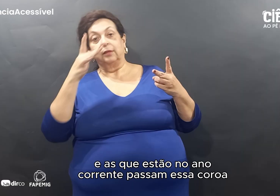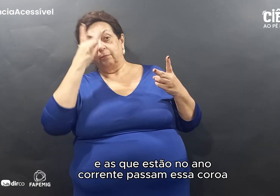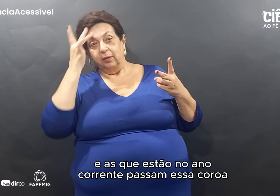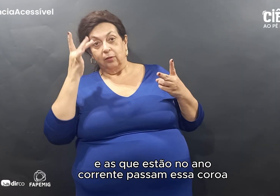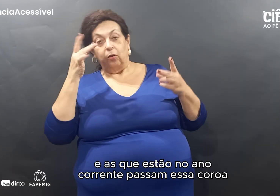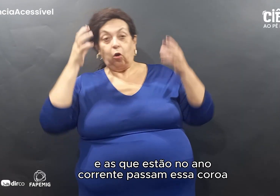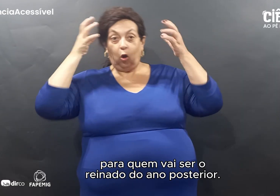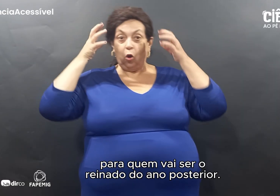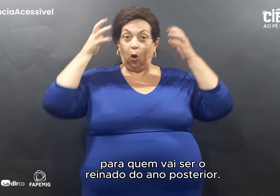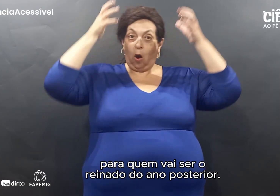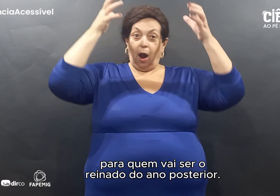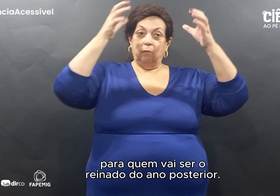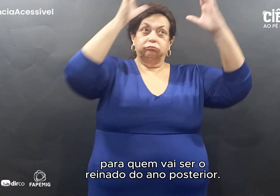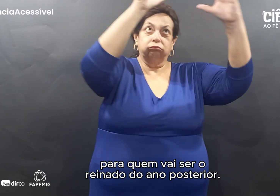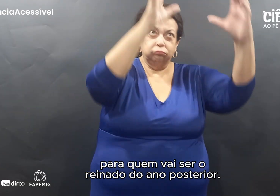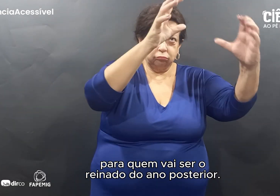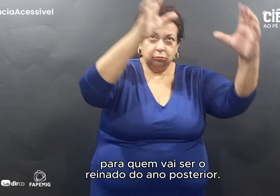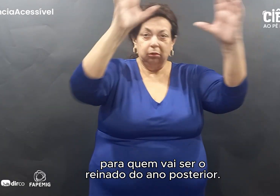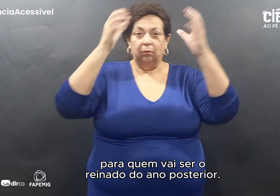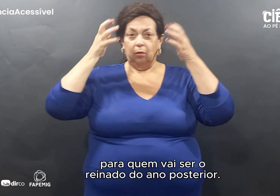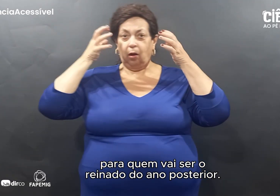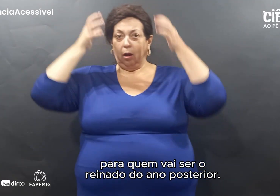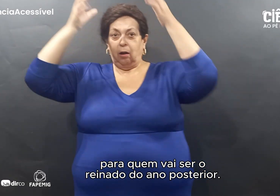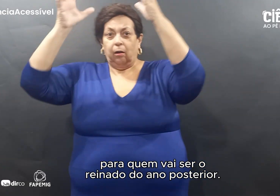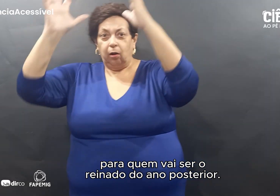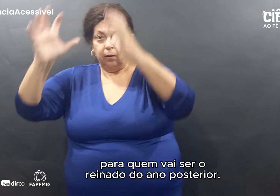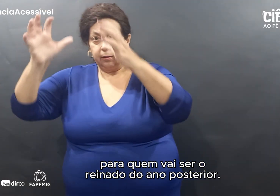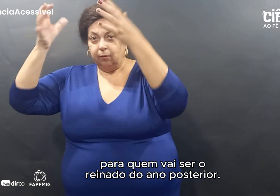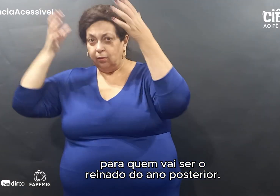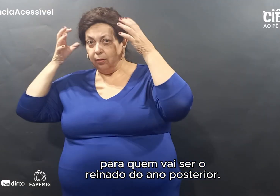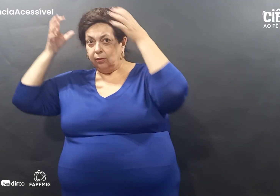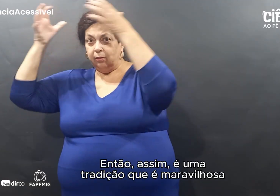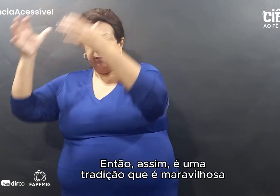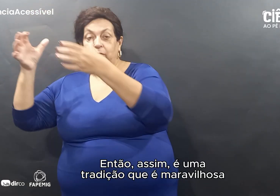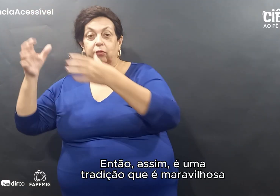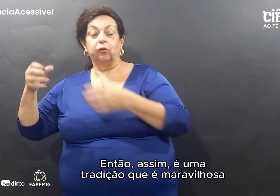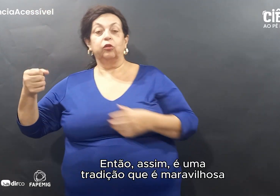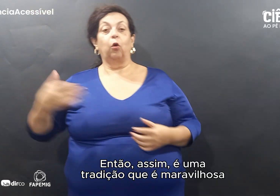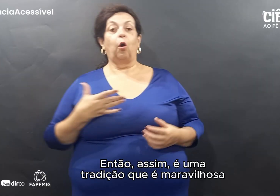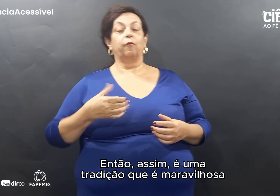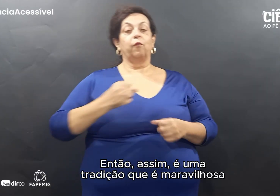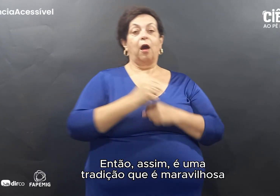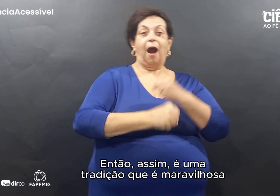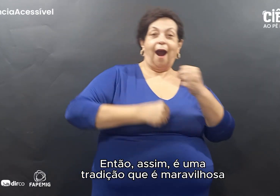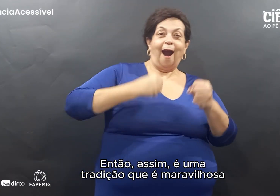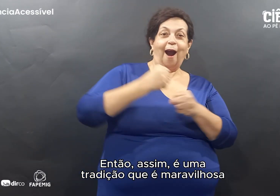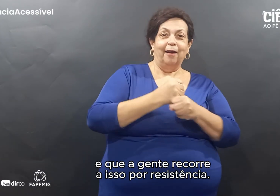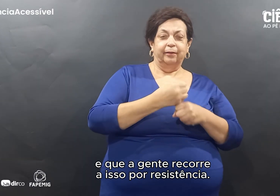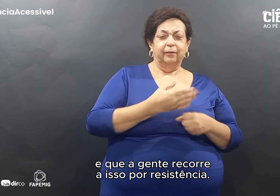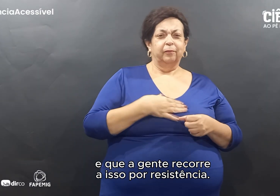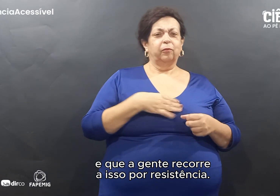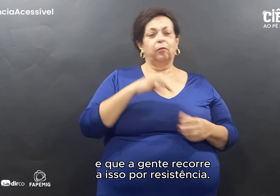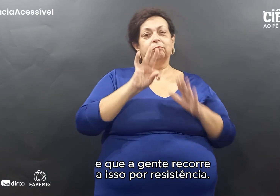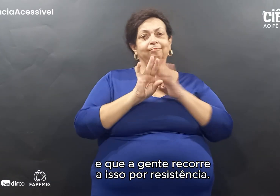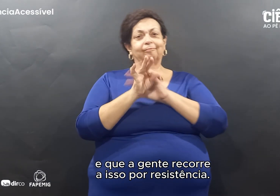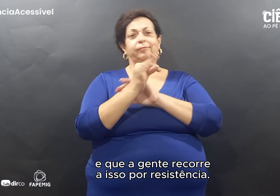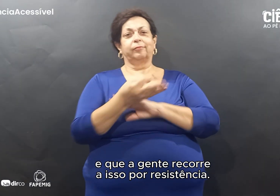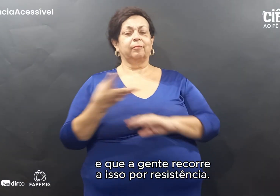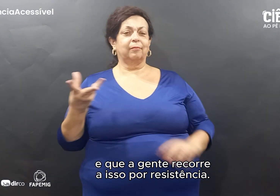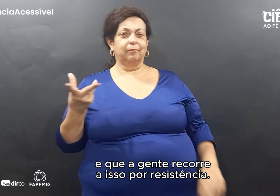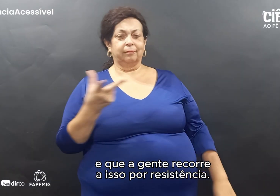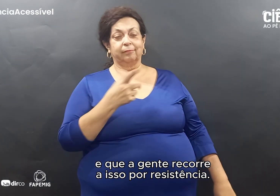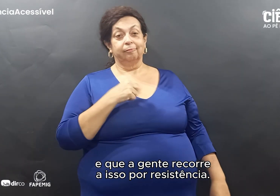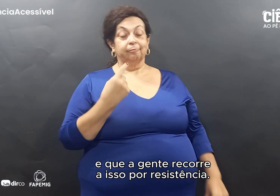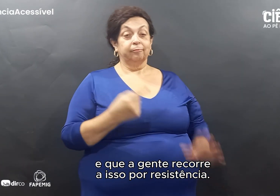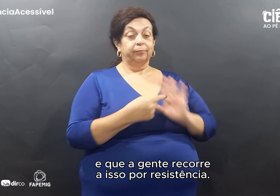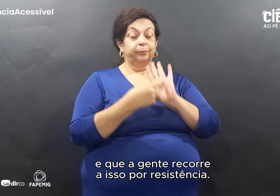passam essa coroa para quem vai ser o reinado do ano posterior. Então, assim, é uma tradição assim, que é maravilhosa e que a gente recorre